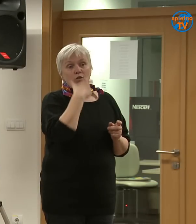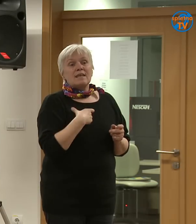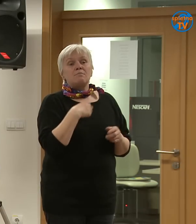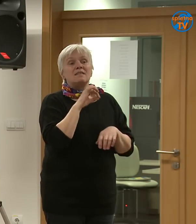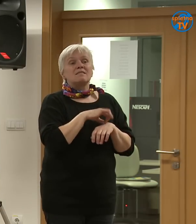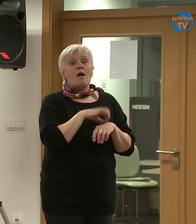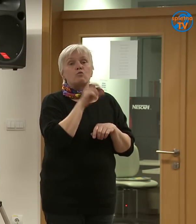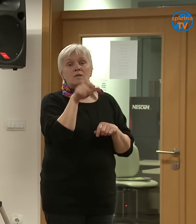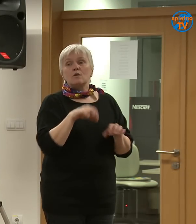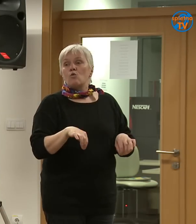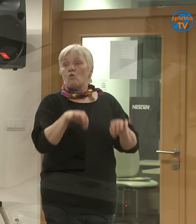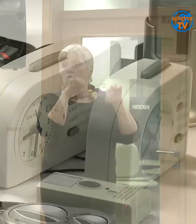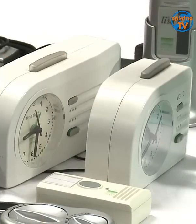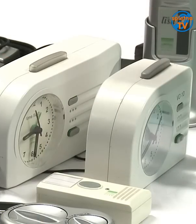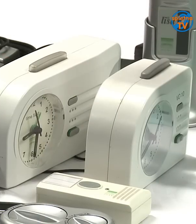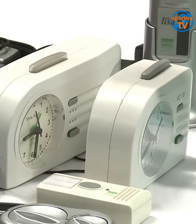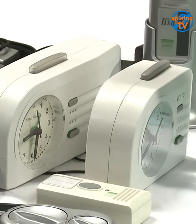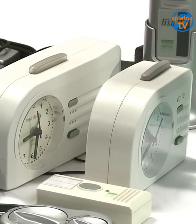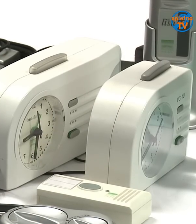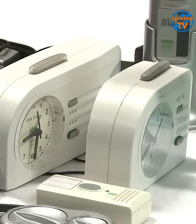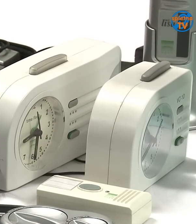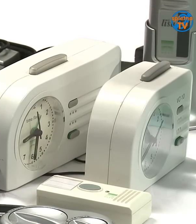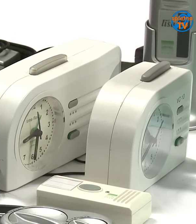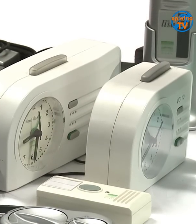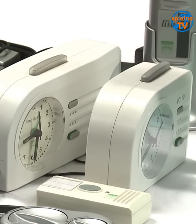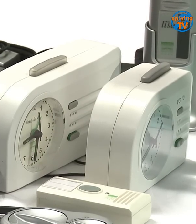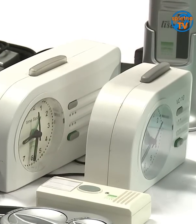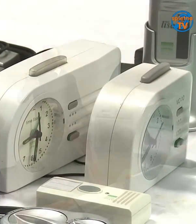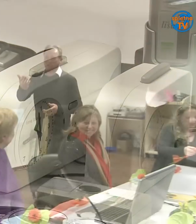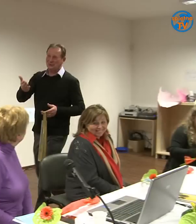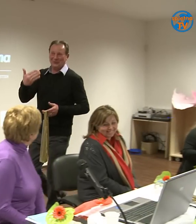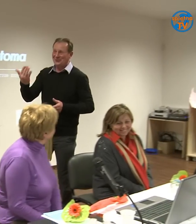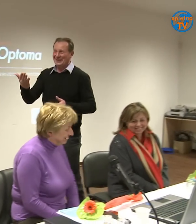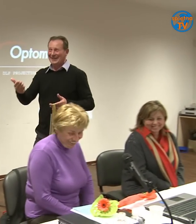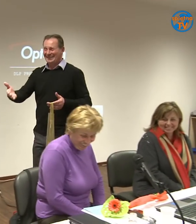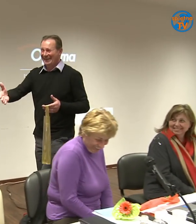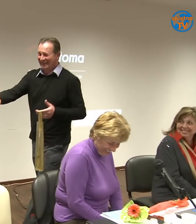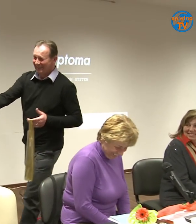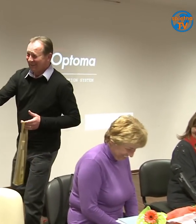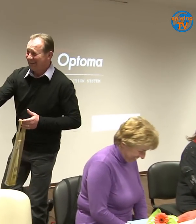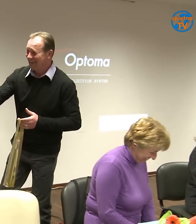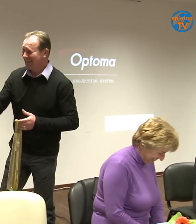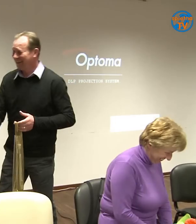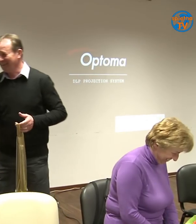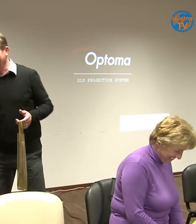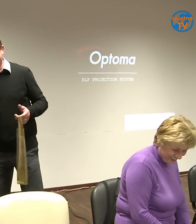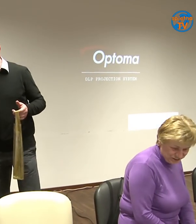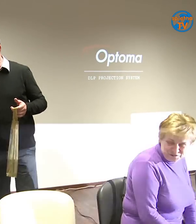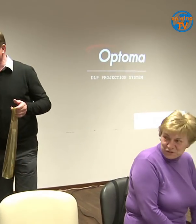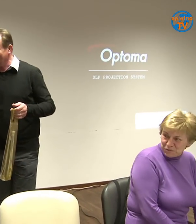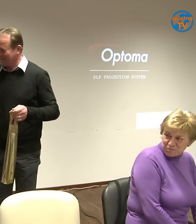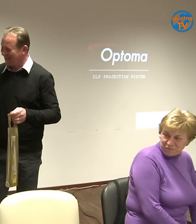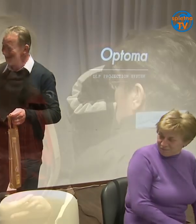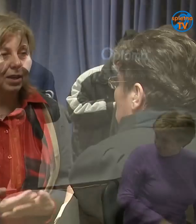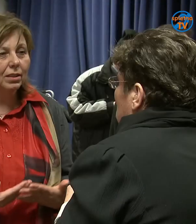Tudi, da ima 5% šoloobveznih otrok. Prav.